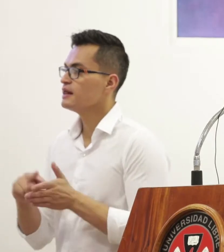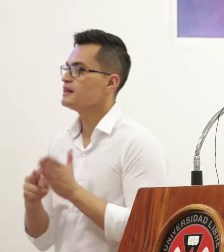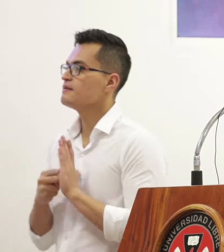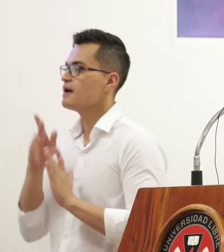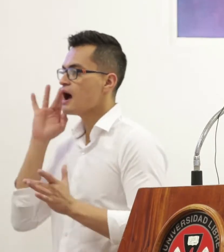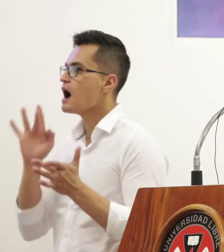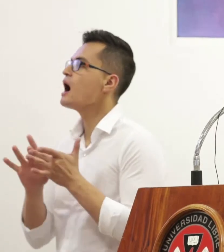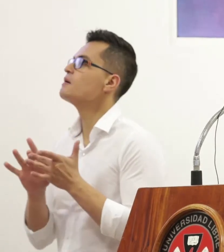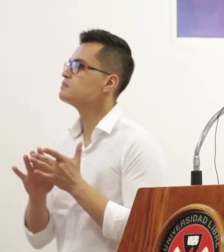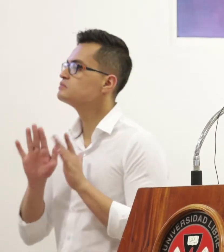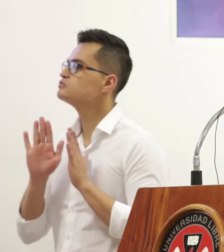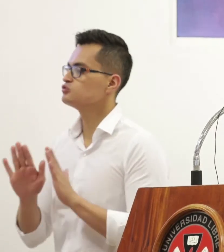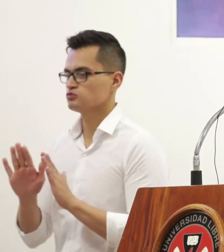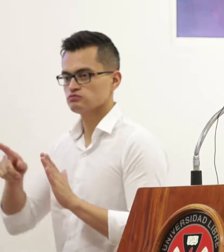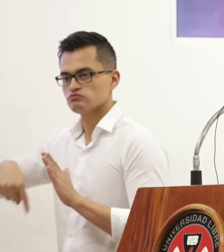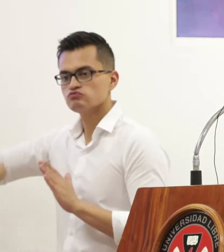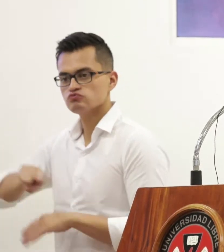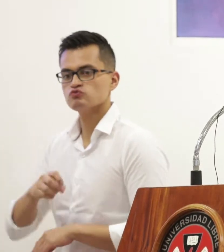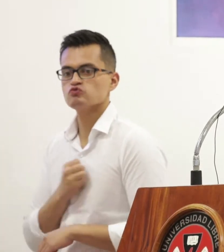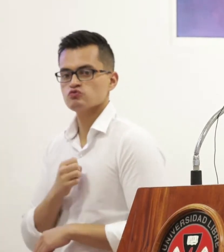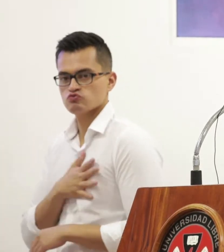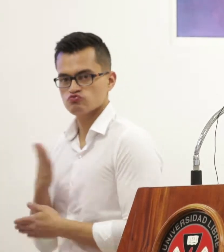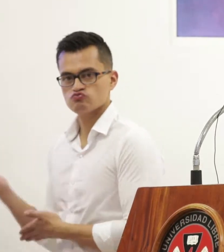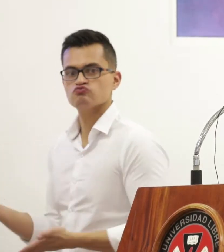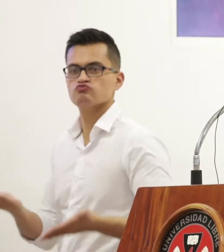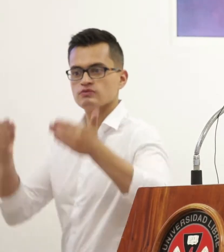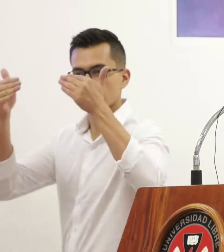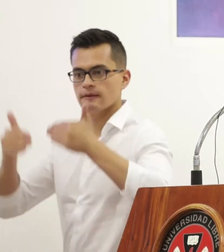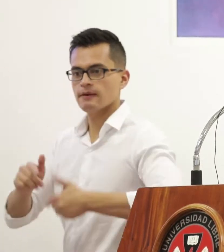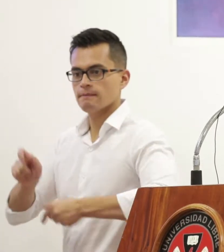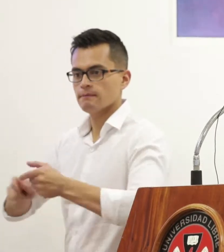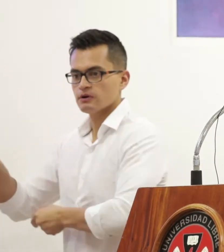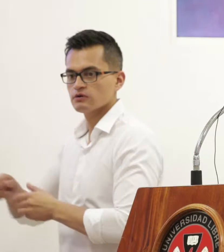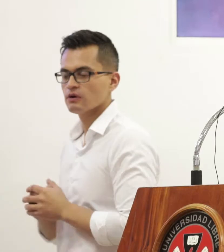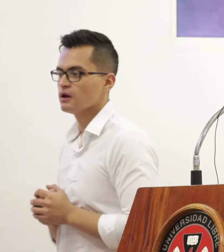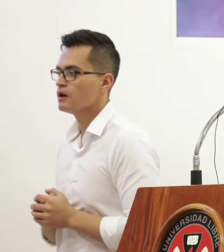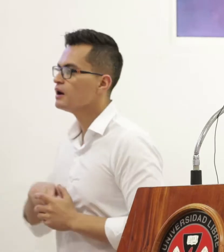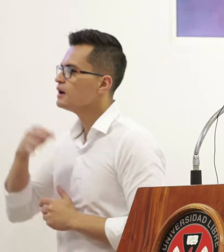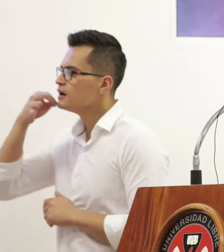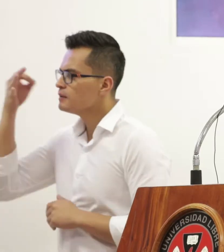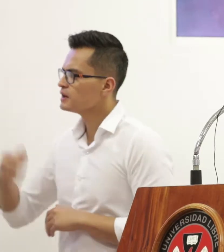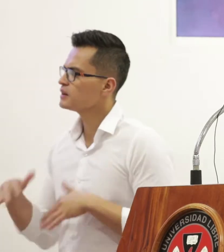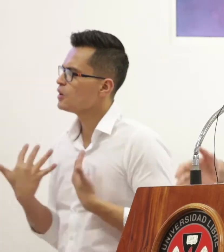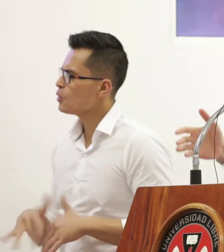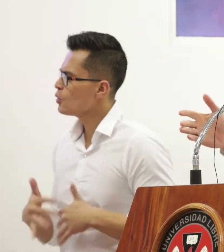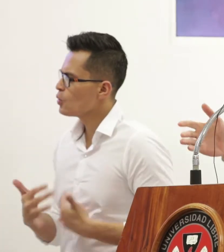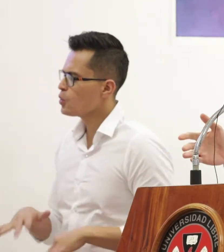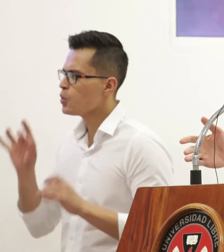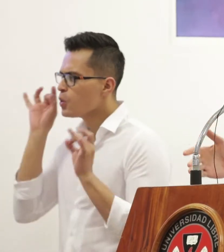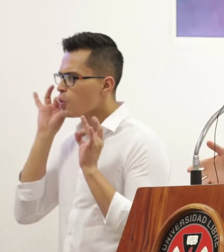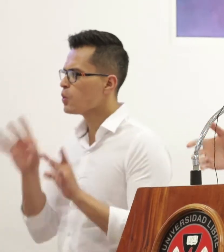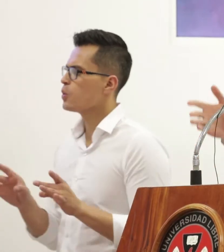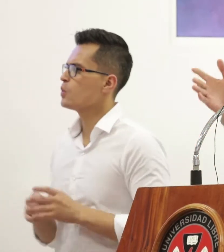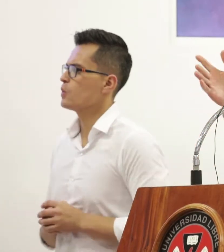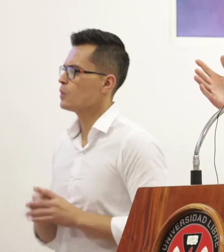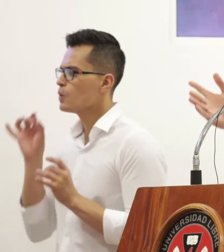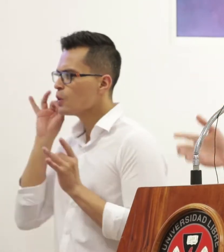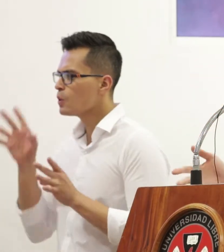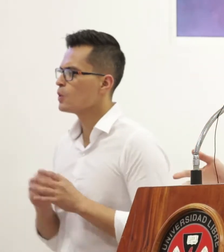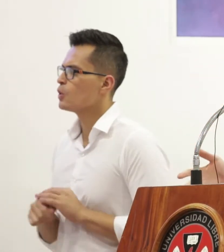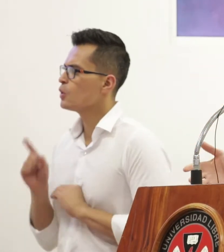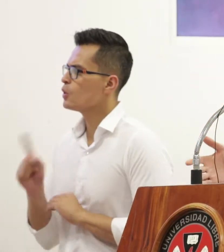para las personas con discapacidad. Eso lo digo con todo el respeto, eso es una cifra trágica, porque estamos acostumbrados